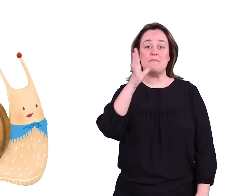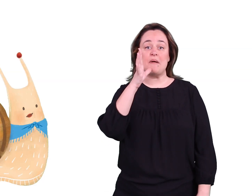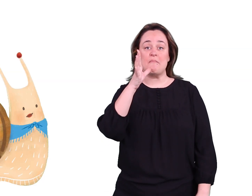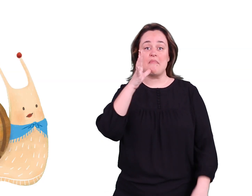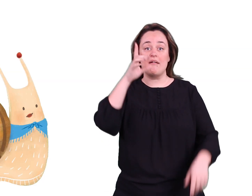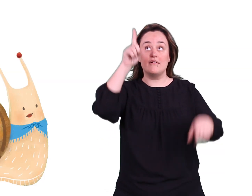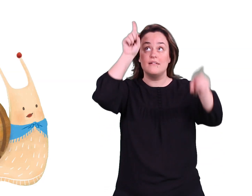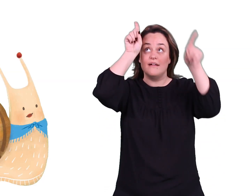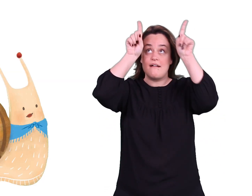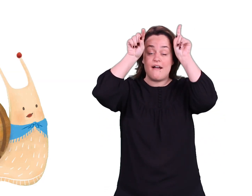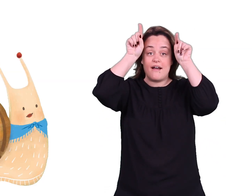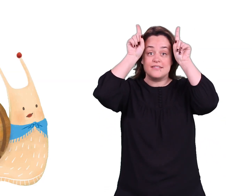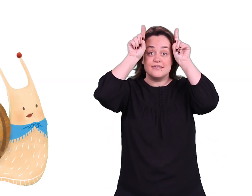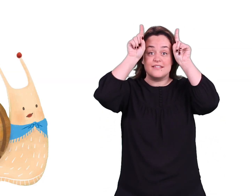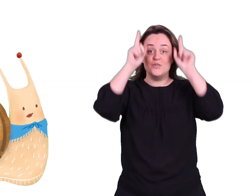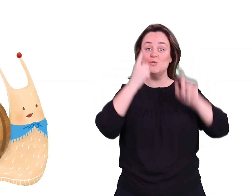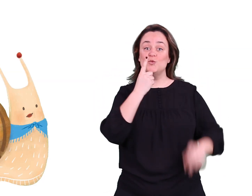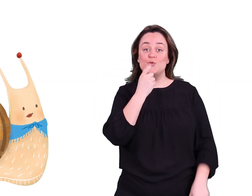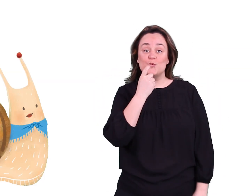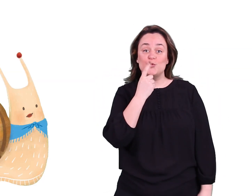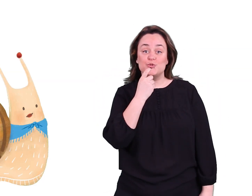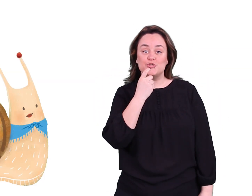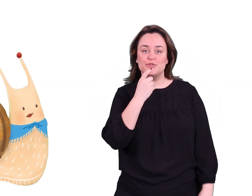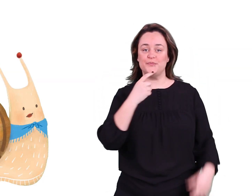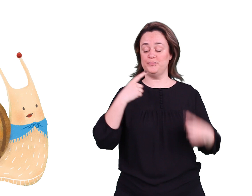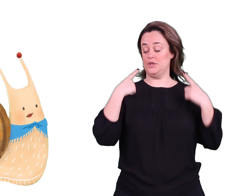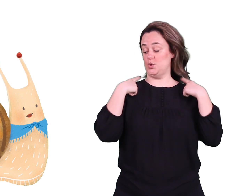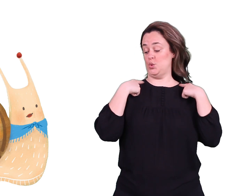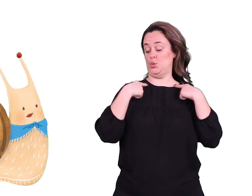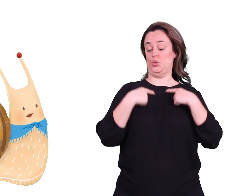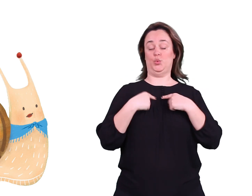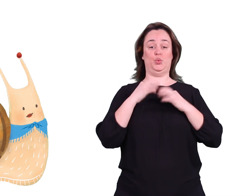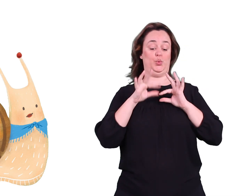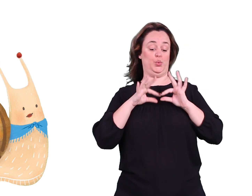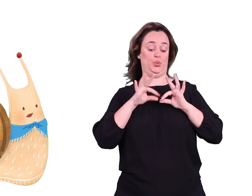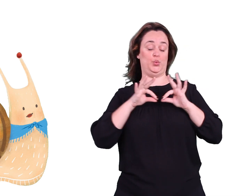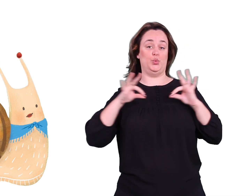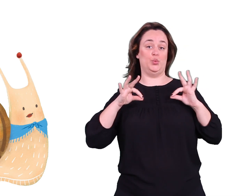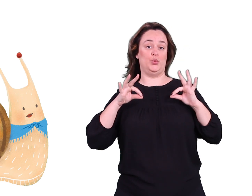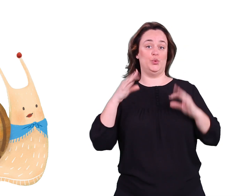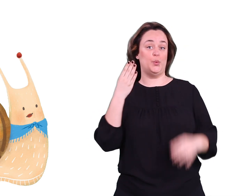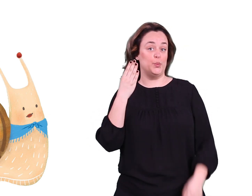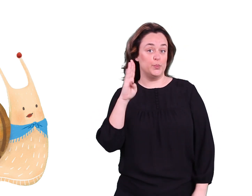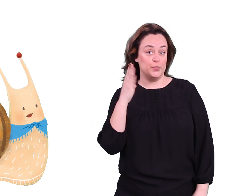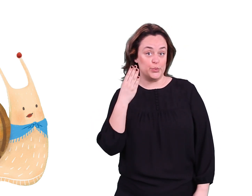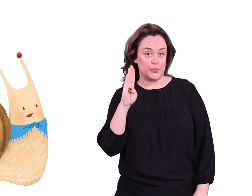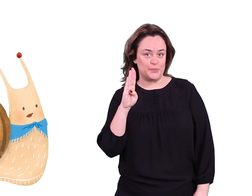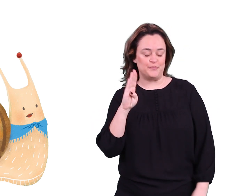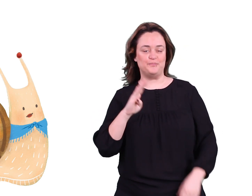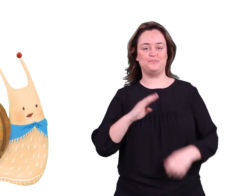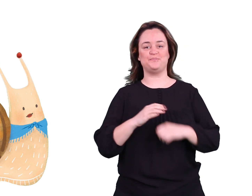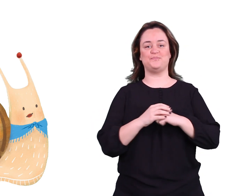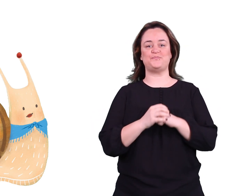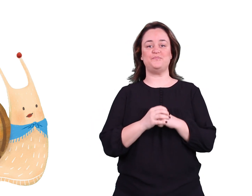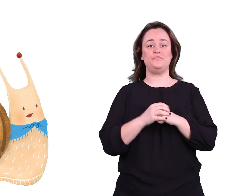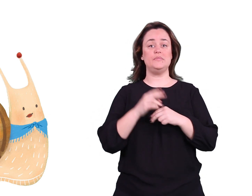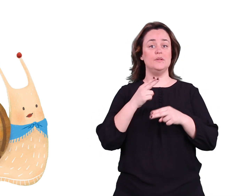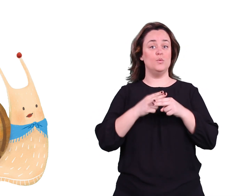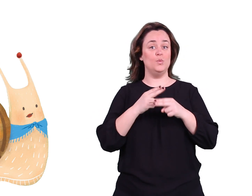Maman a des antennes rouges avec un petit foulard bleu attaché à l'avant et son nom